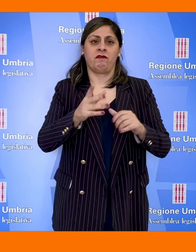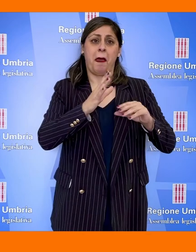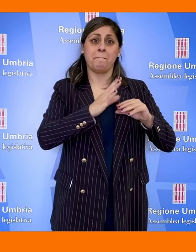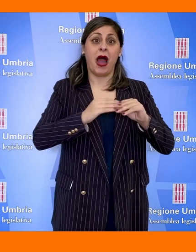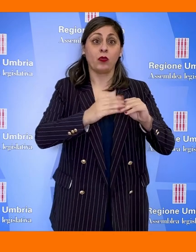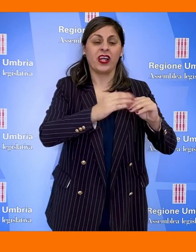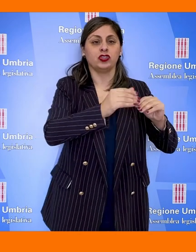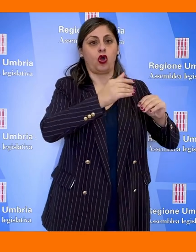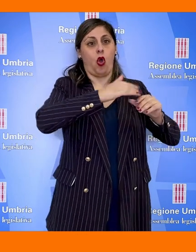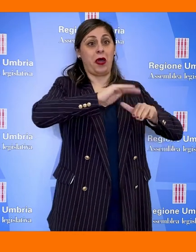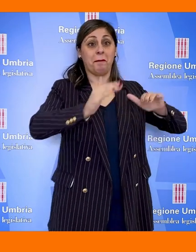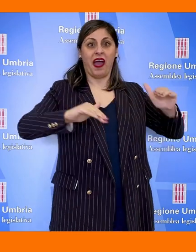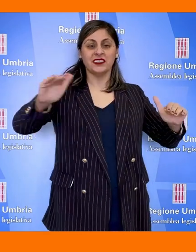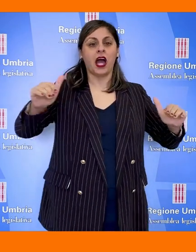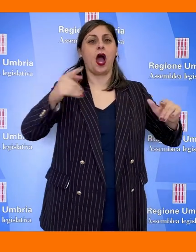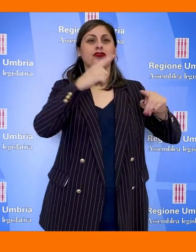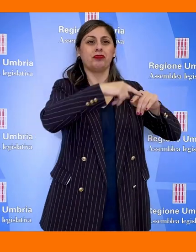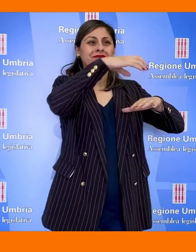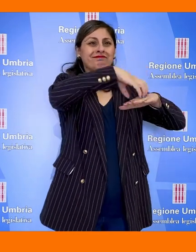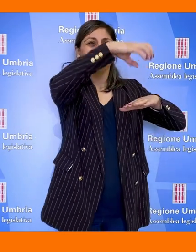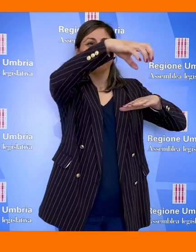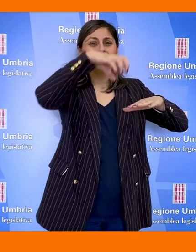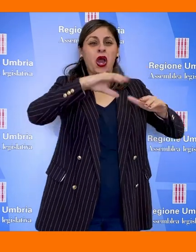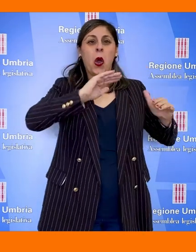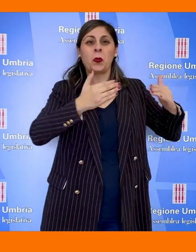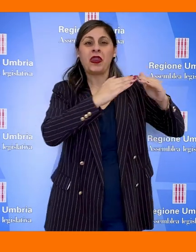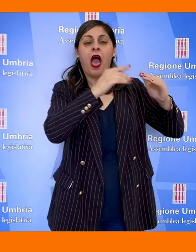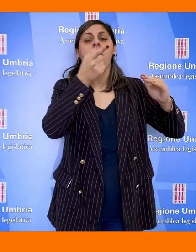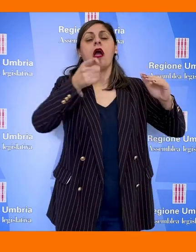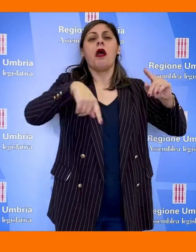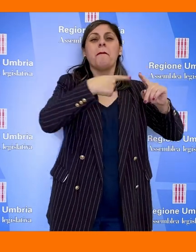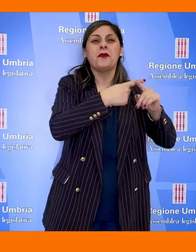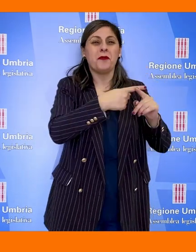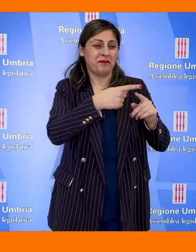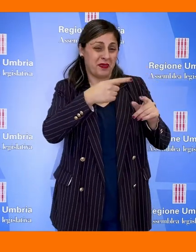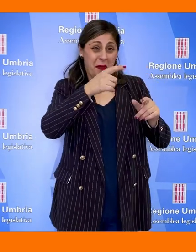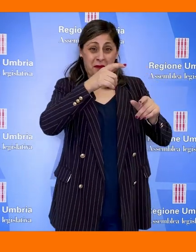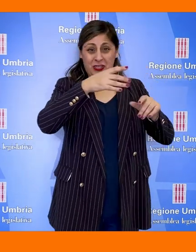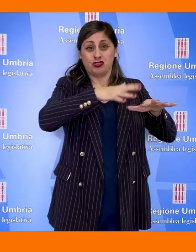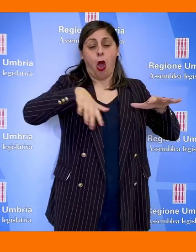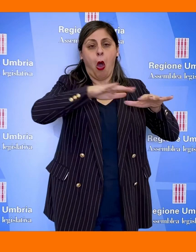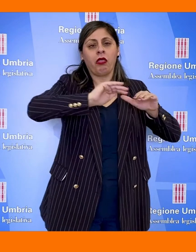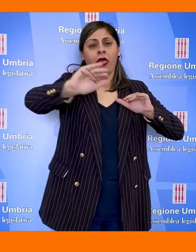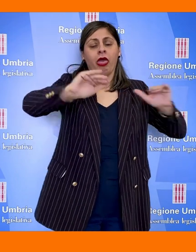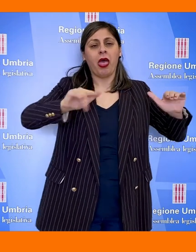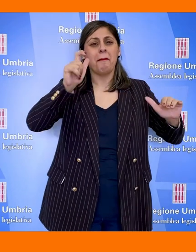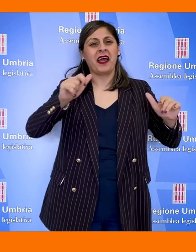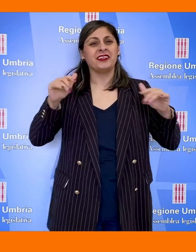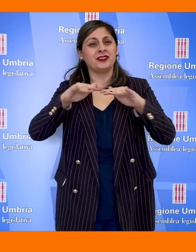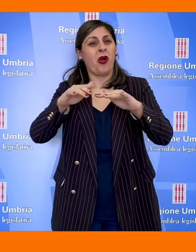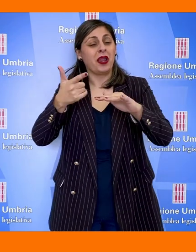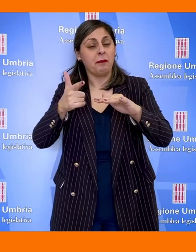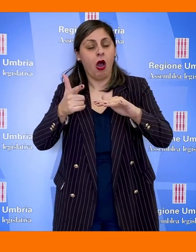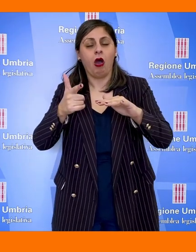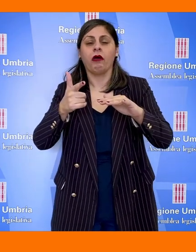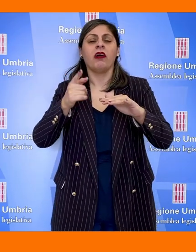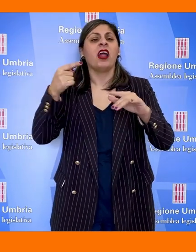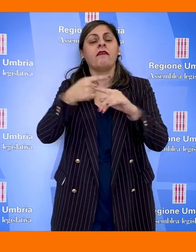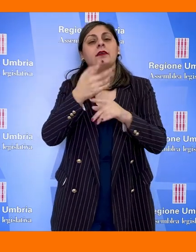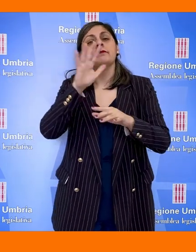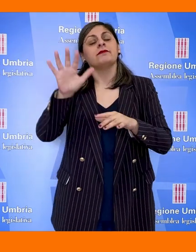legge, puntando più sulla manutenzione del territorio e del paesaggio, degli edifici rurali e sul ripopolamento delle zone